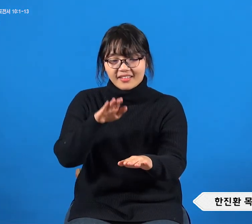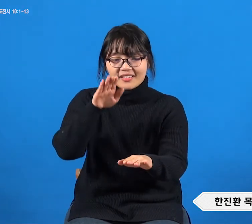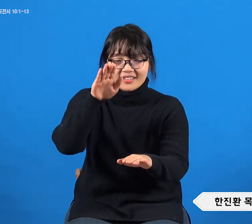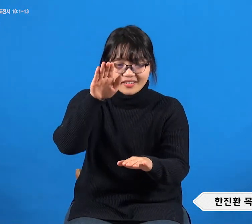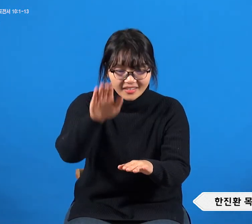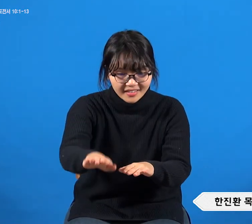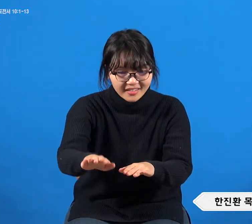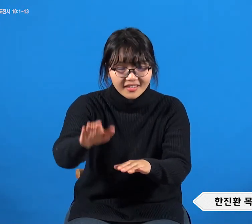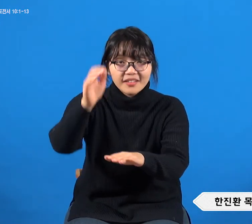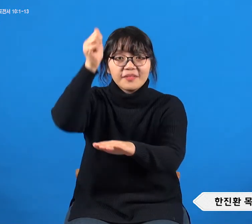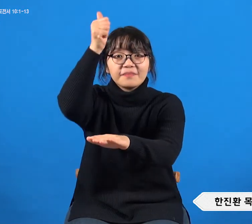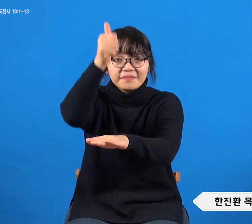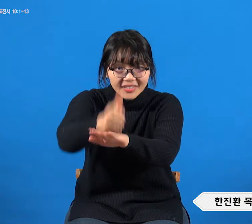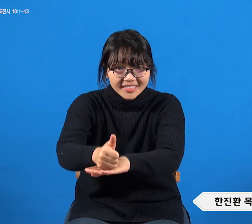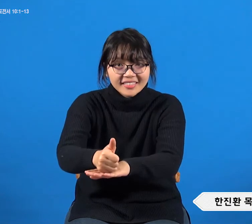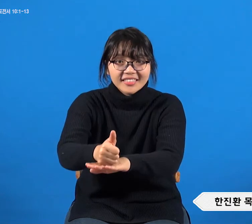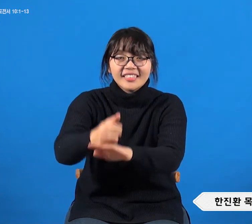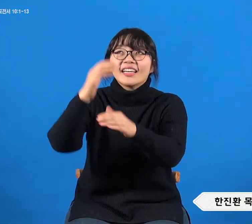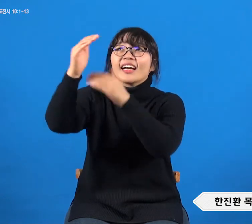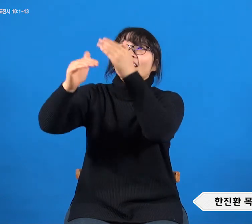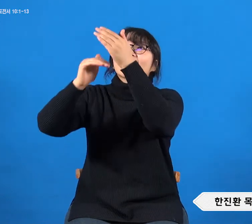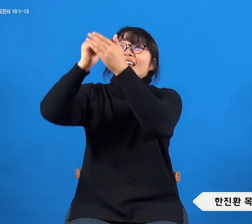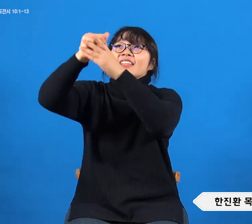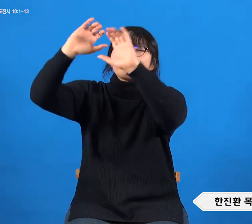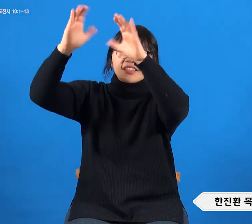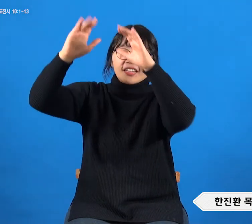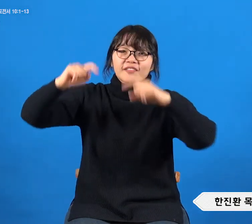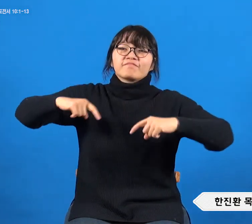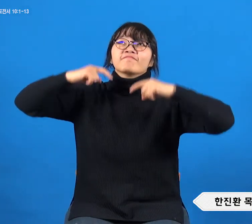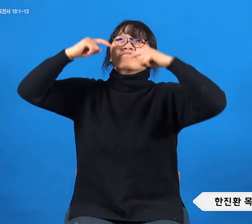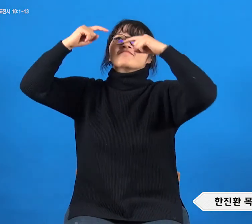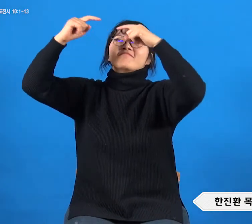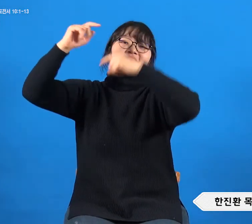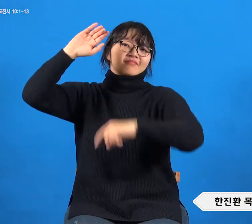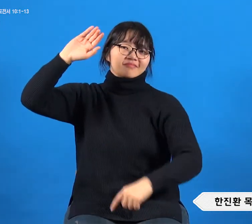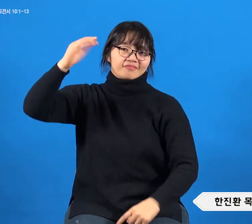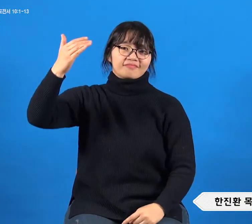보면 하나님께서는 영광스러운 목적지에 도달하게 해주실 것입니다.